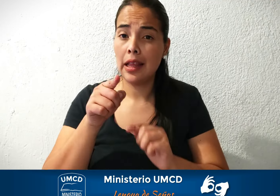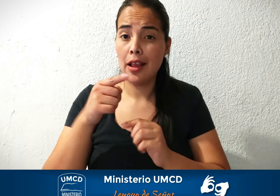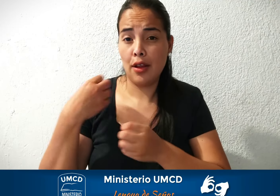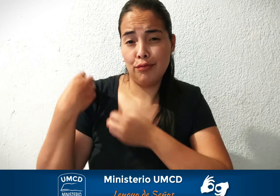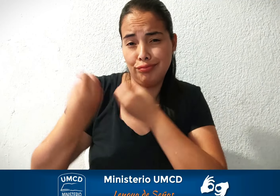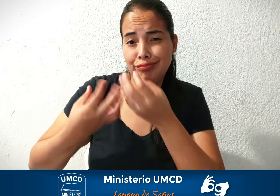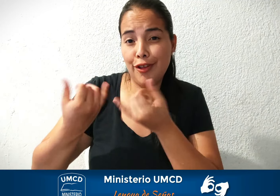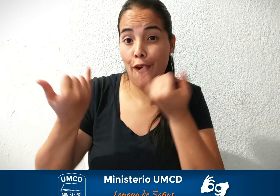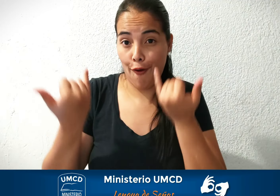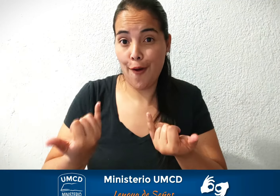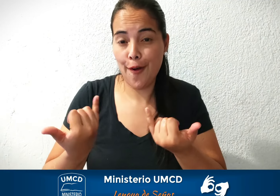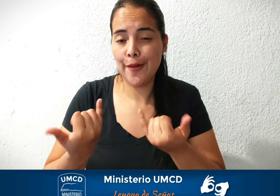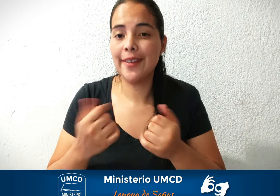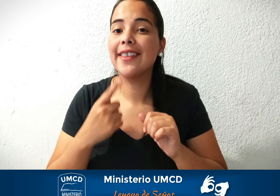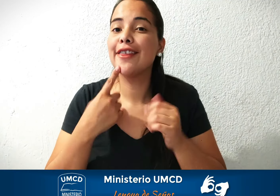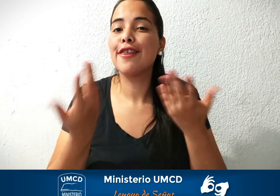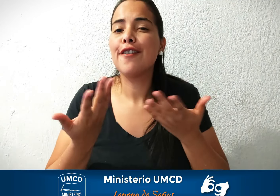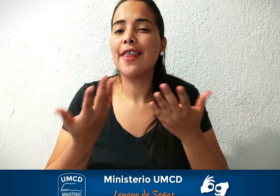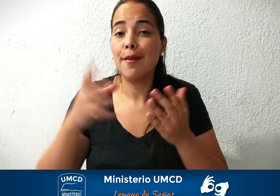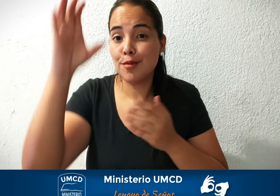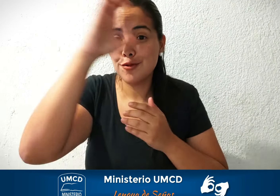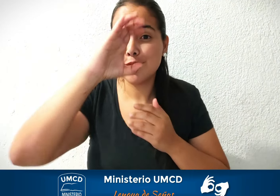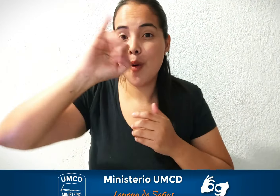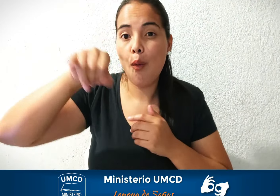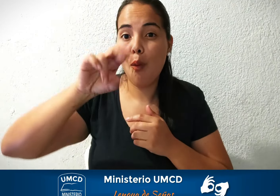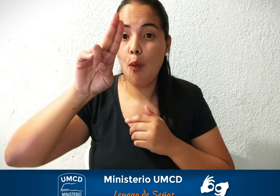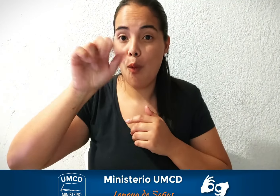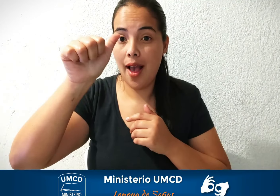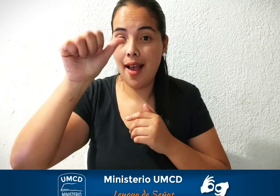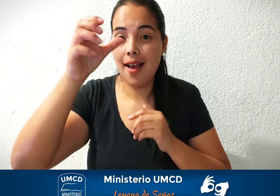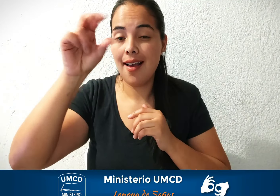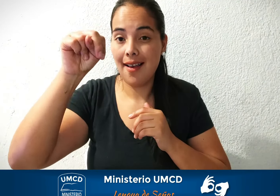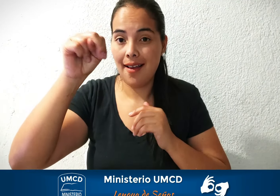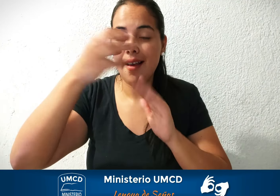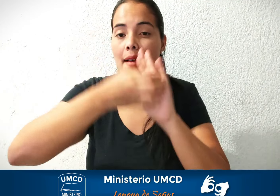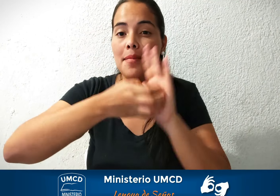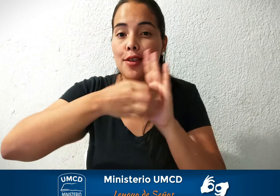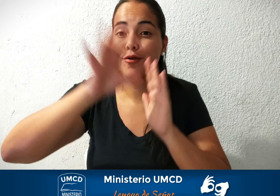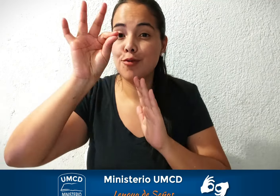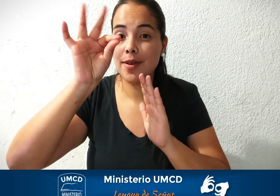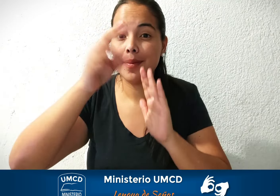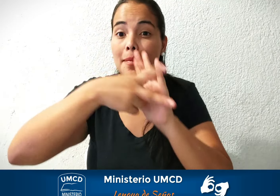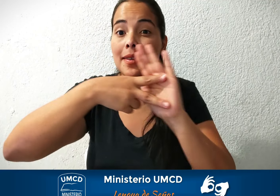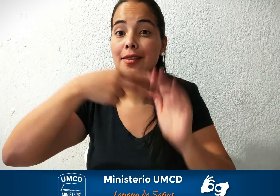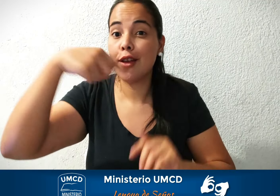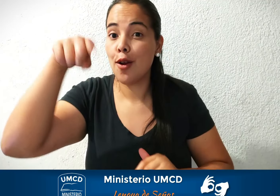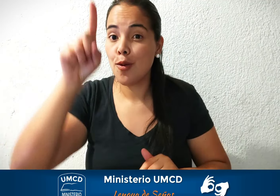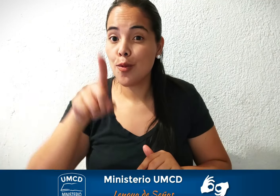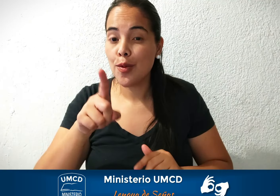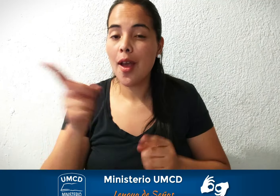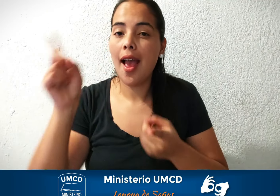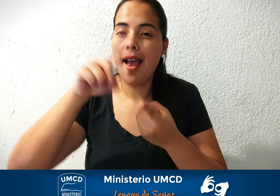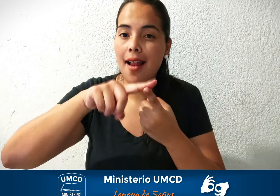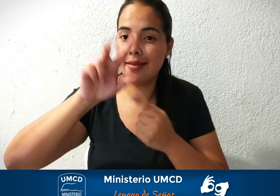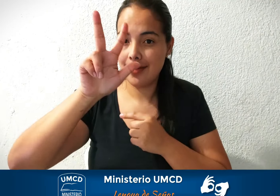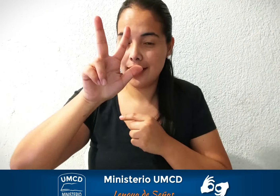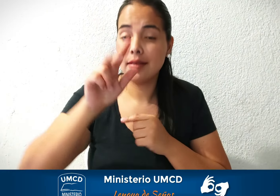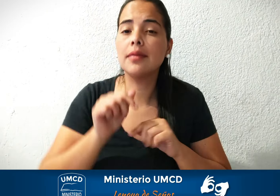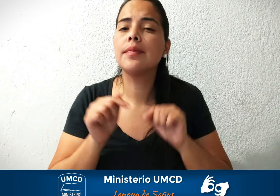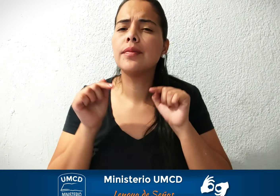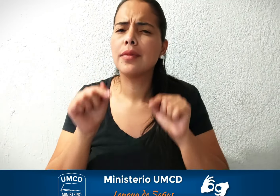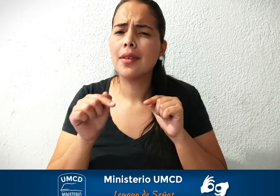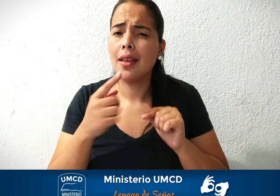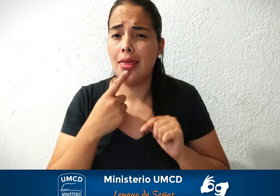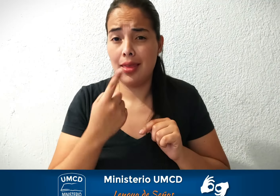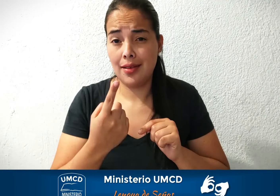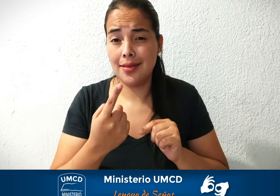La historia que consideraremos el día de hoy se encuentra en el Evangelio de Juan, capítulo 9, versos 1 al 3.